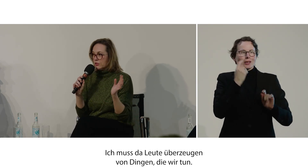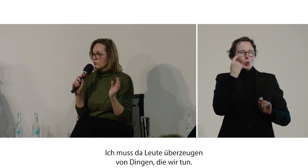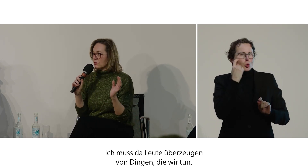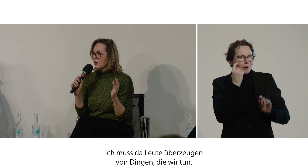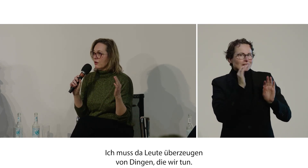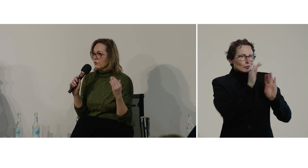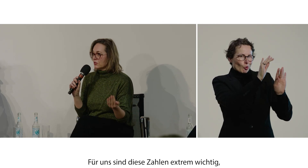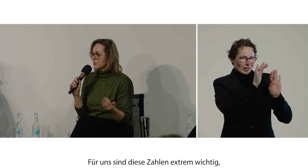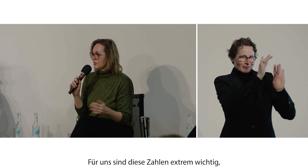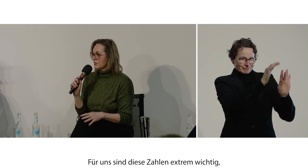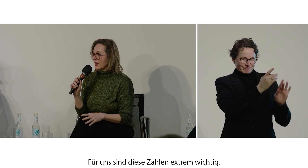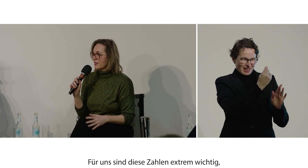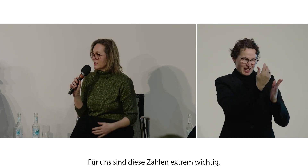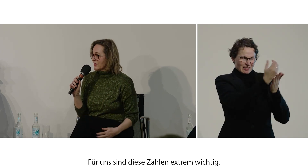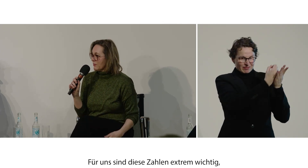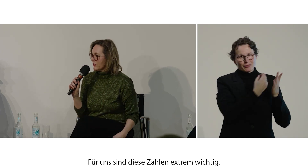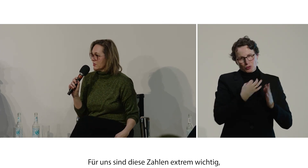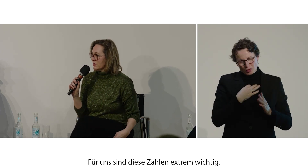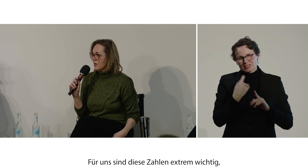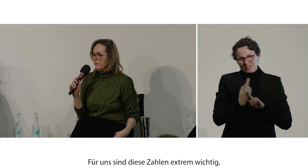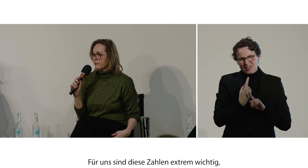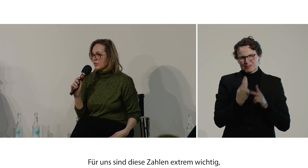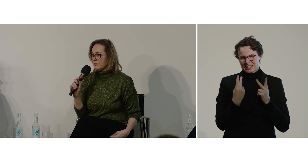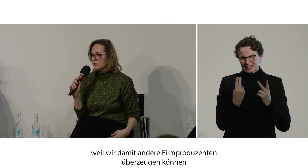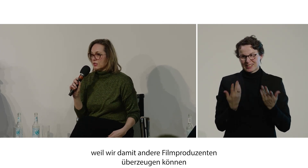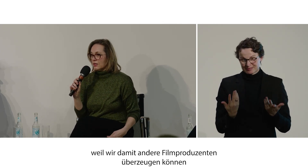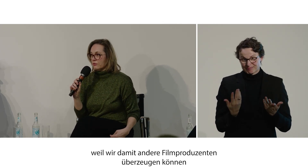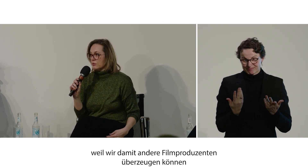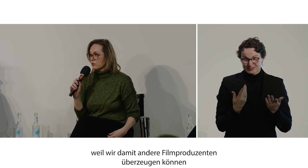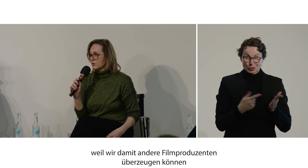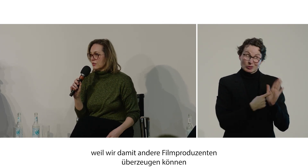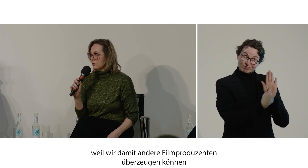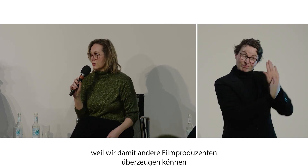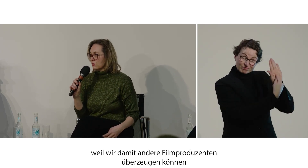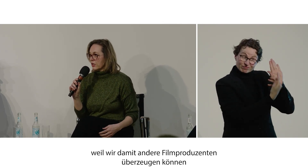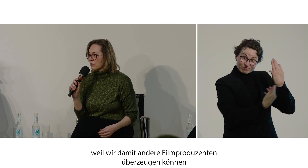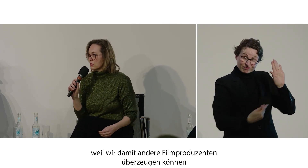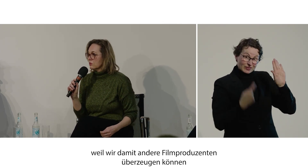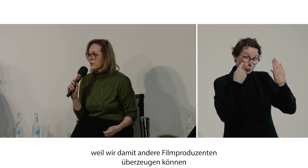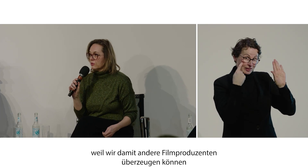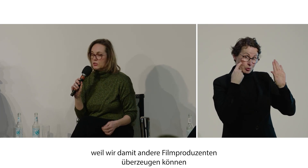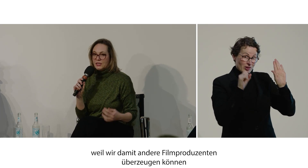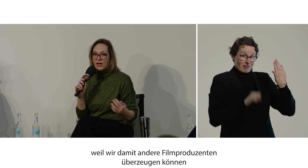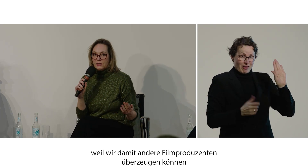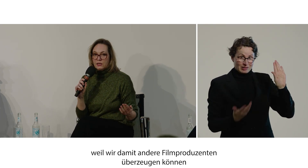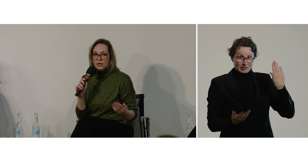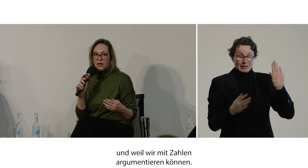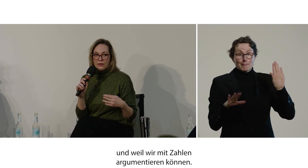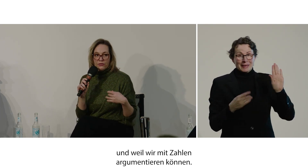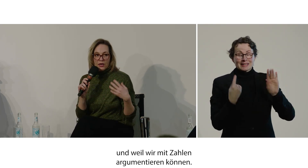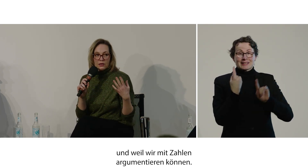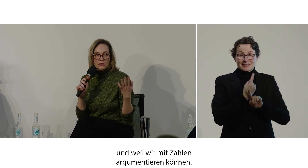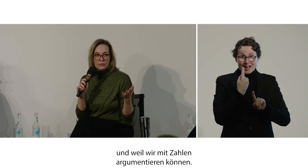vor Dingen, die wir tun. Für uns sind diese Zahlen extrem wichtig, weil wir damit die anderen Filmproduzenten überzeugen können und weil wir mit Zahlen